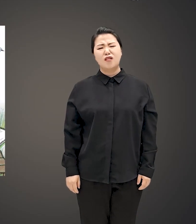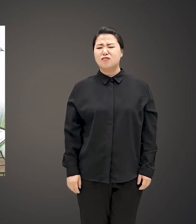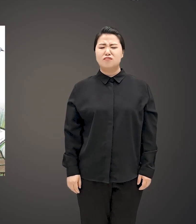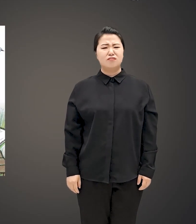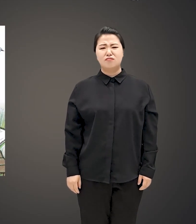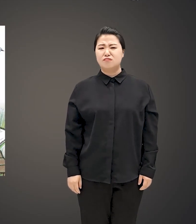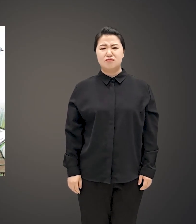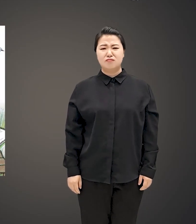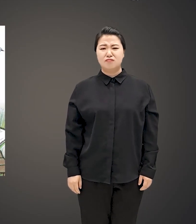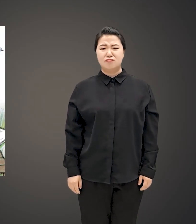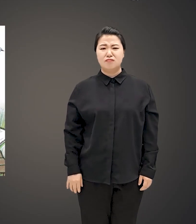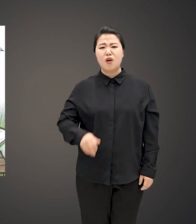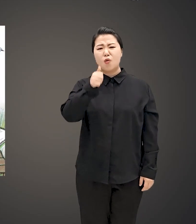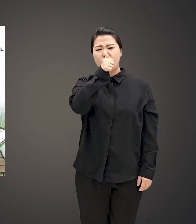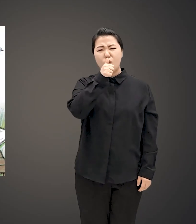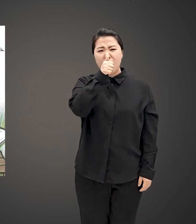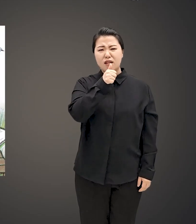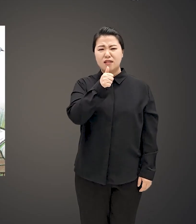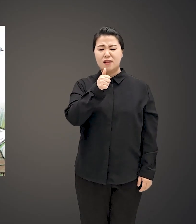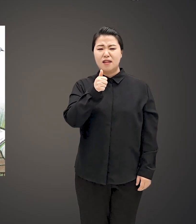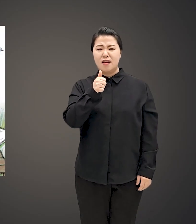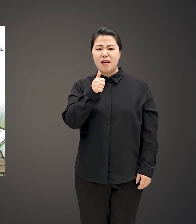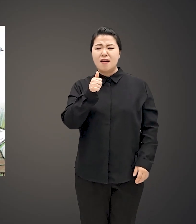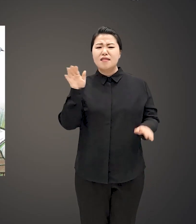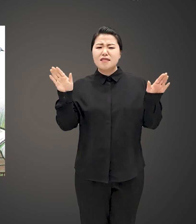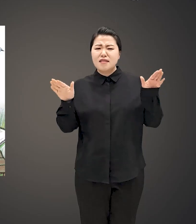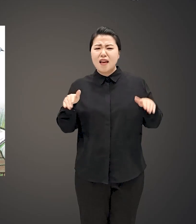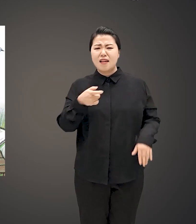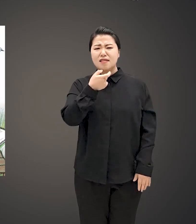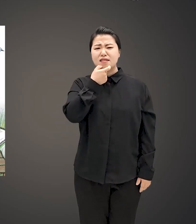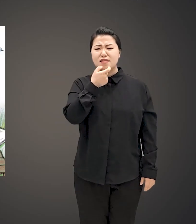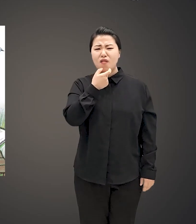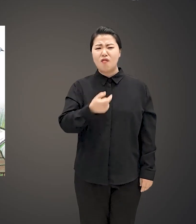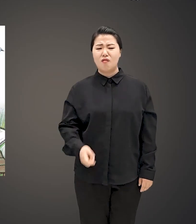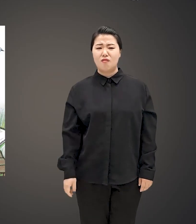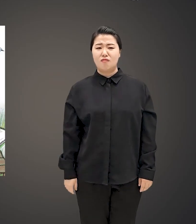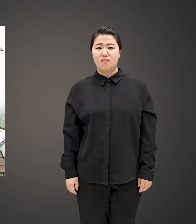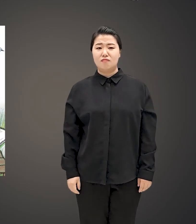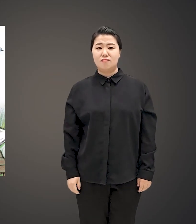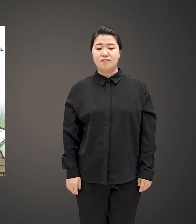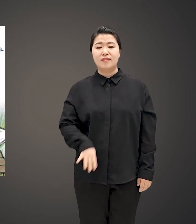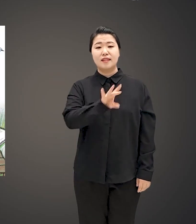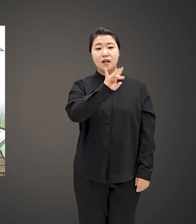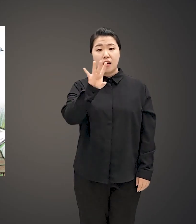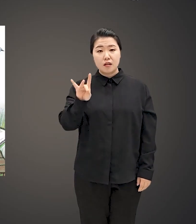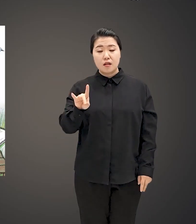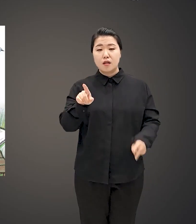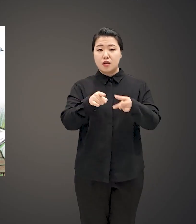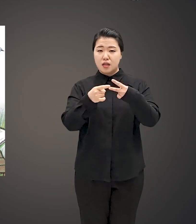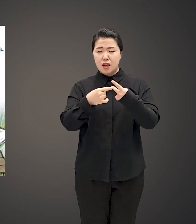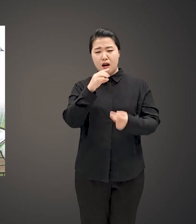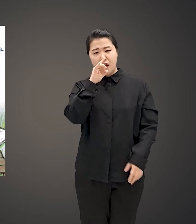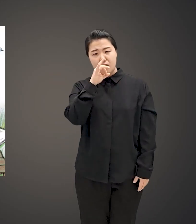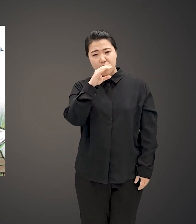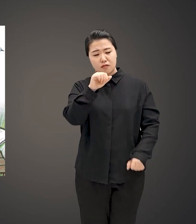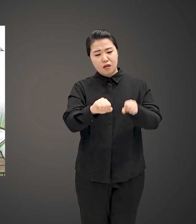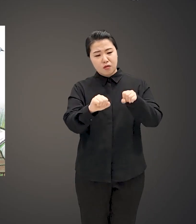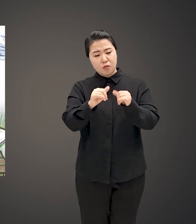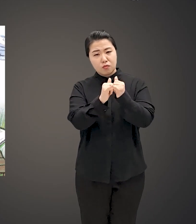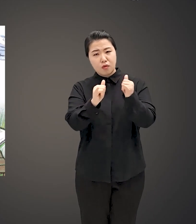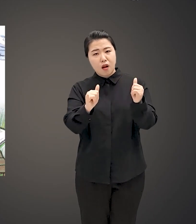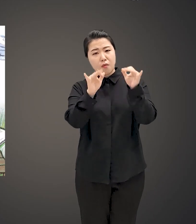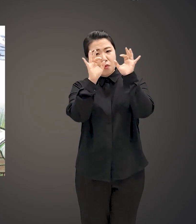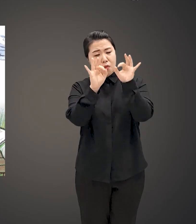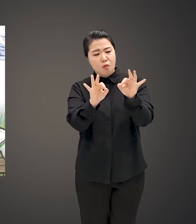밥, 고양이, 새, 싫어 싫어. 우리는 간혹 이해할 수 없는 행동을 하는 상대방을